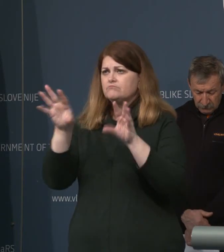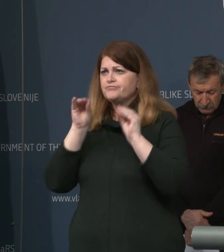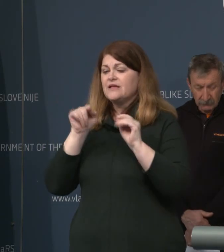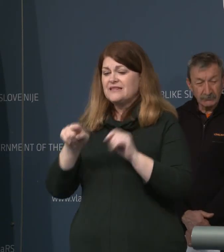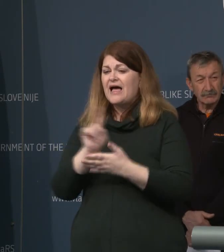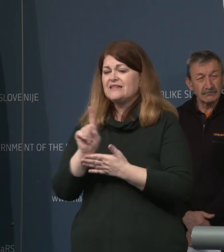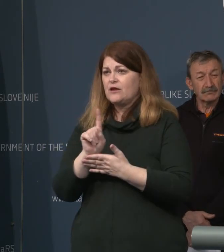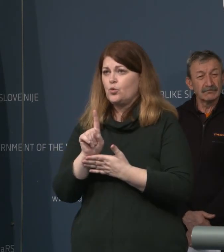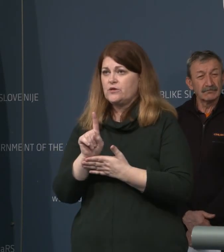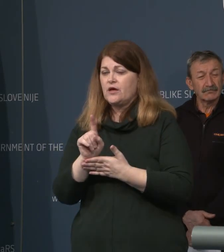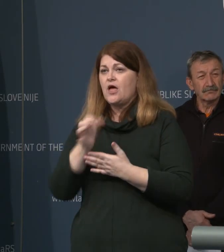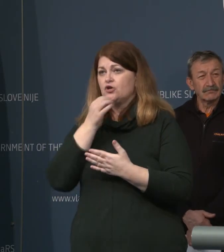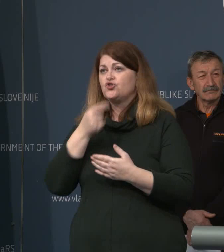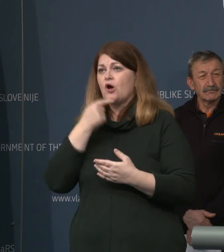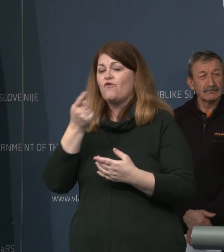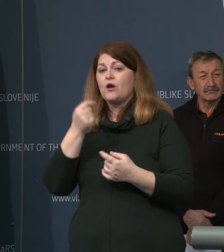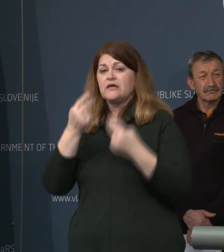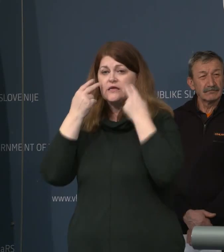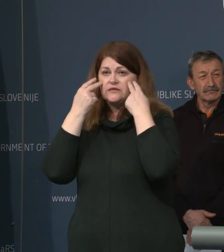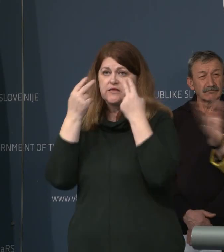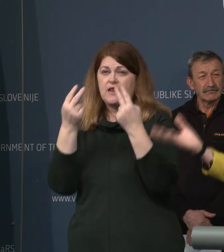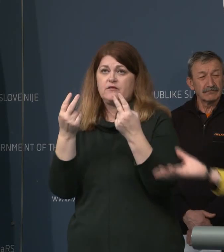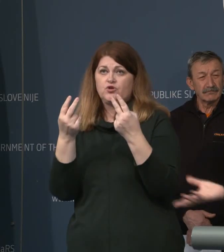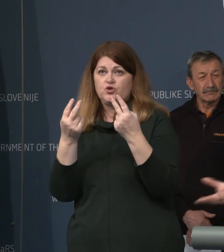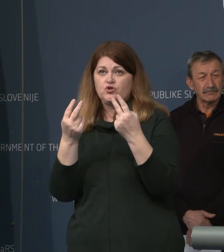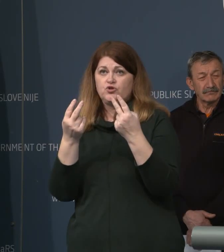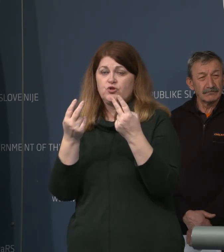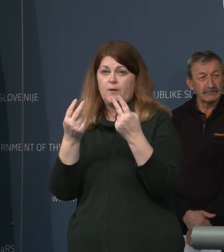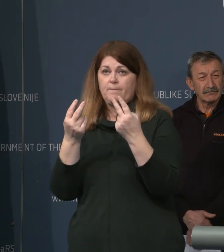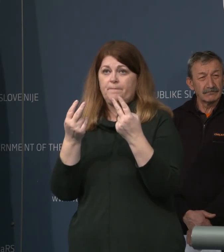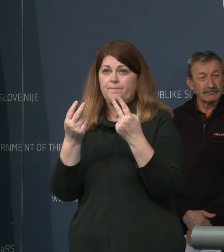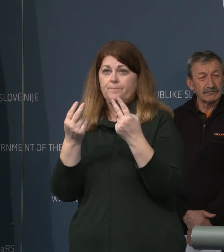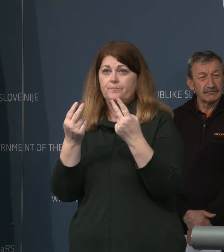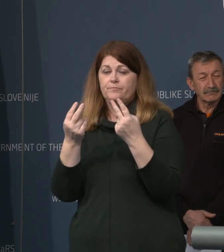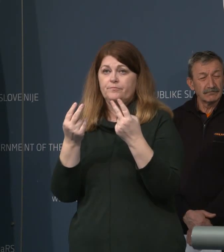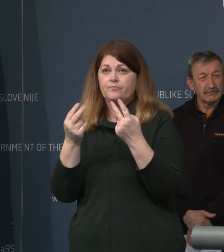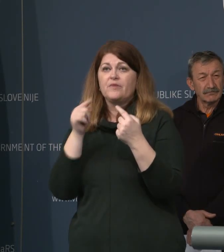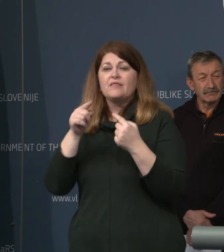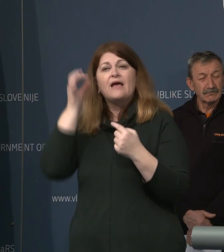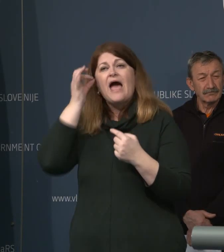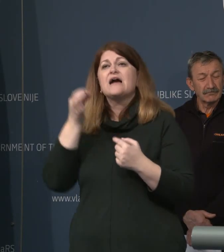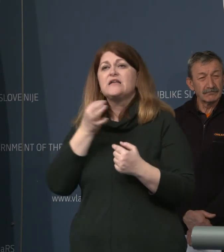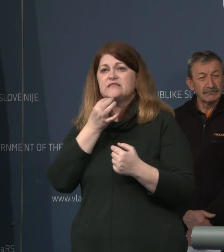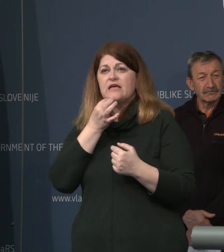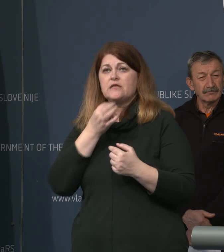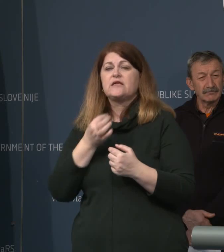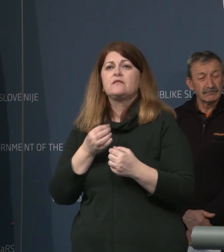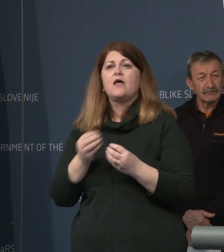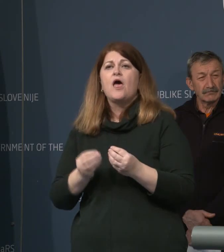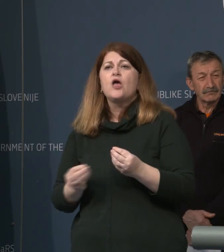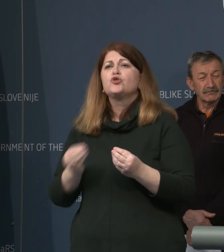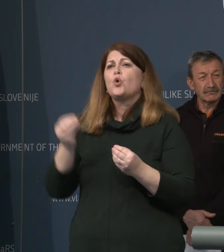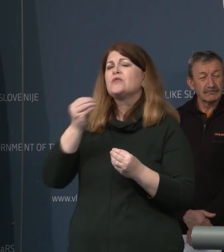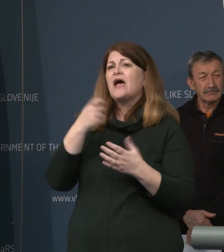trenutek, če govorim z gledišča tega klicnega centra,